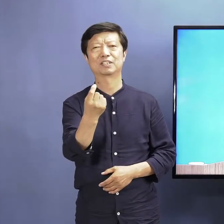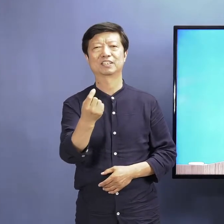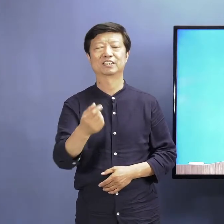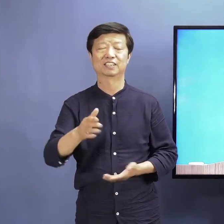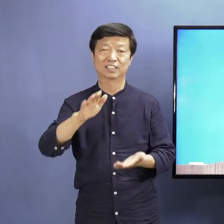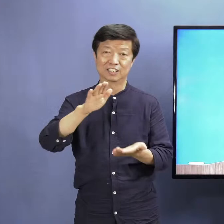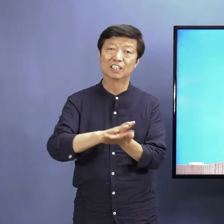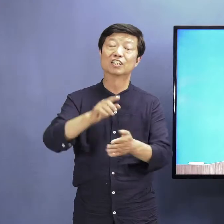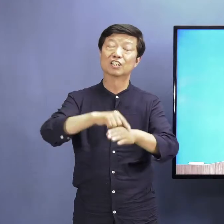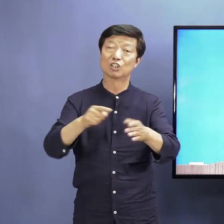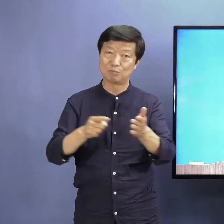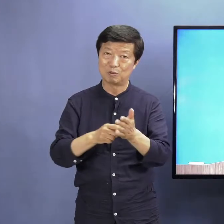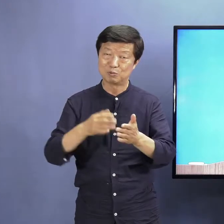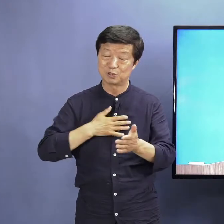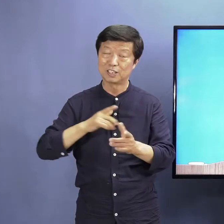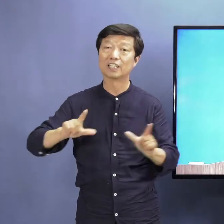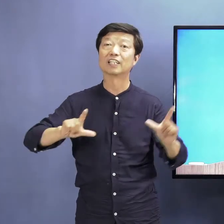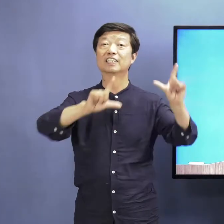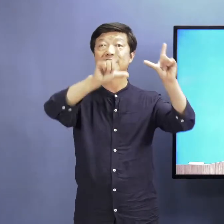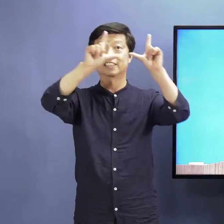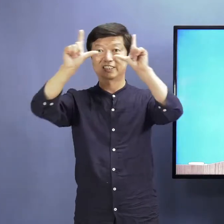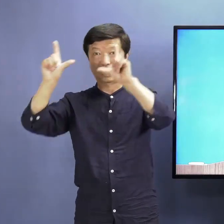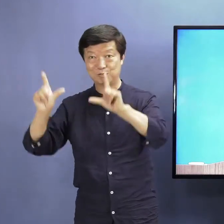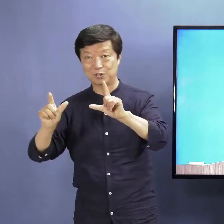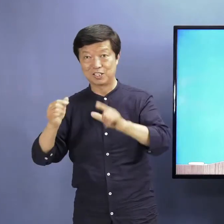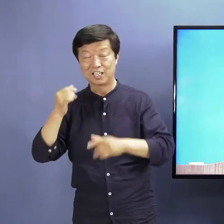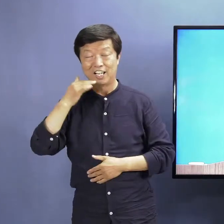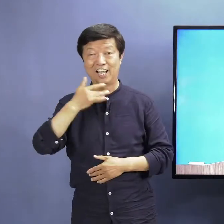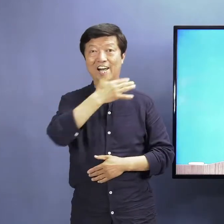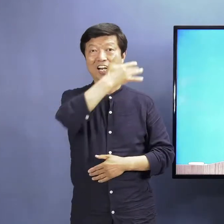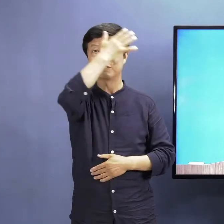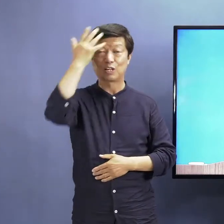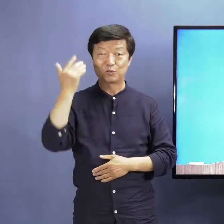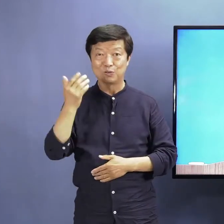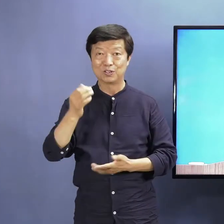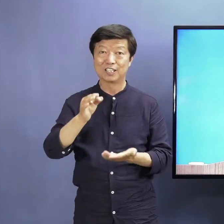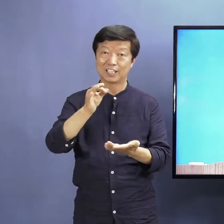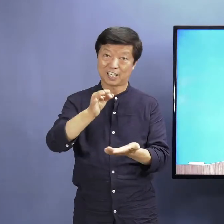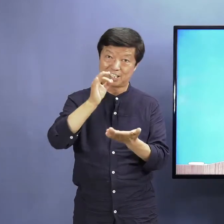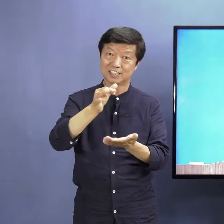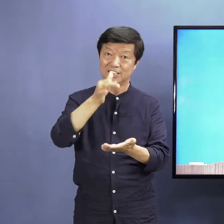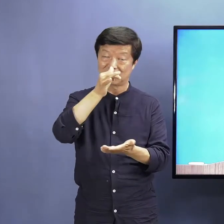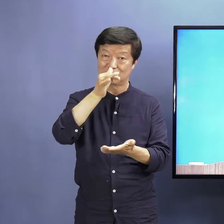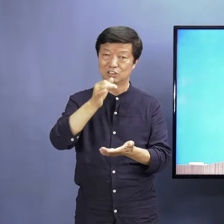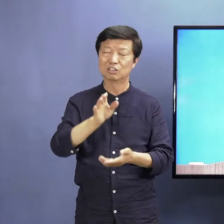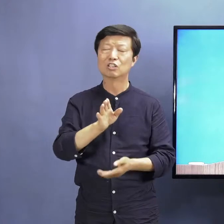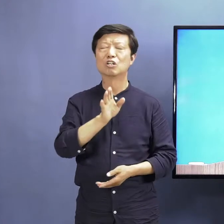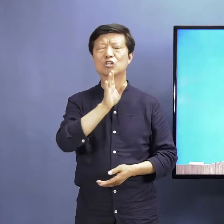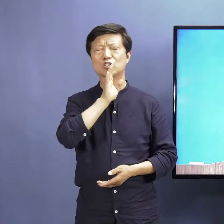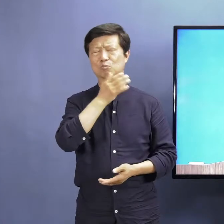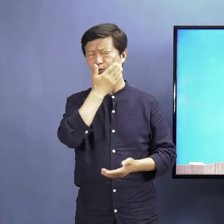열정은요, 우리의 삶을 아름답고 가치 있게 하는 정말 중요한 요소예요.